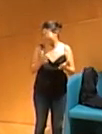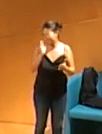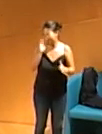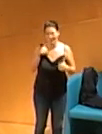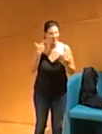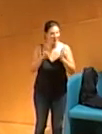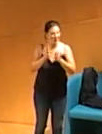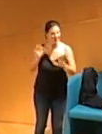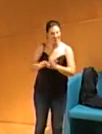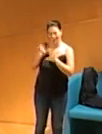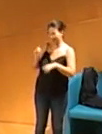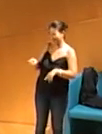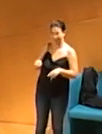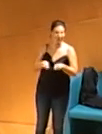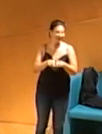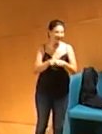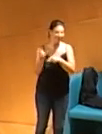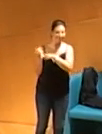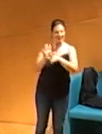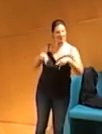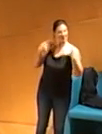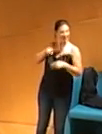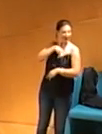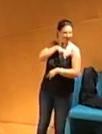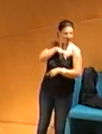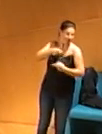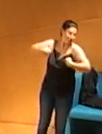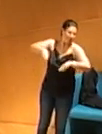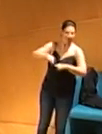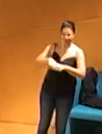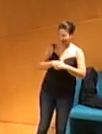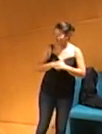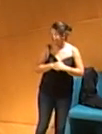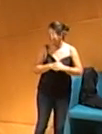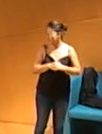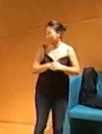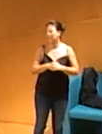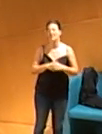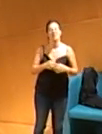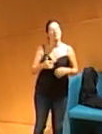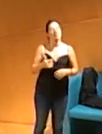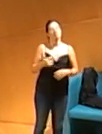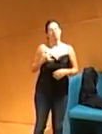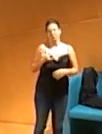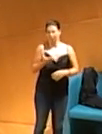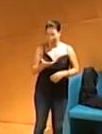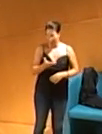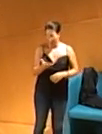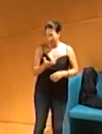notre vie, cet équilibre. Alors après, je crois que ce qui est intéressant, c'est quand vous